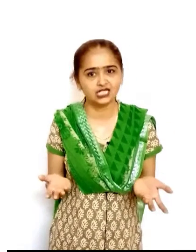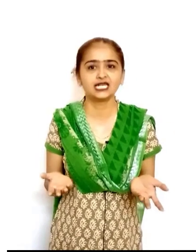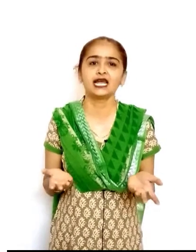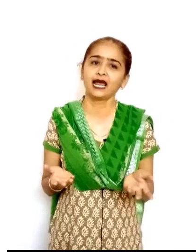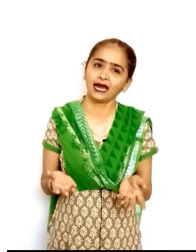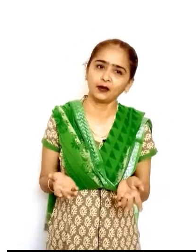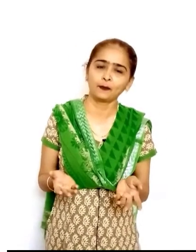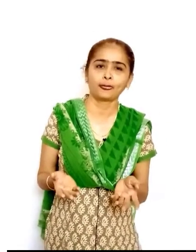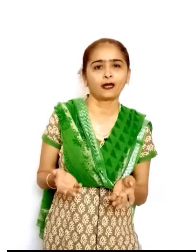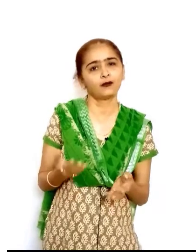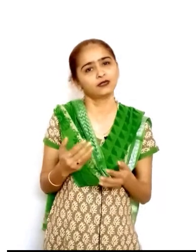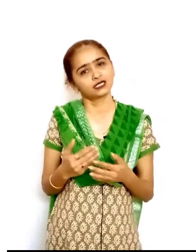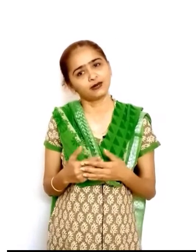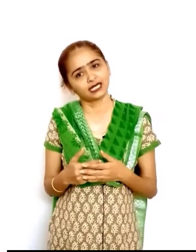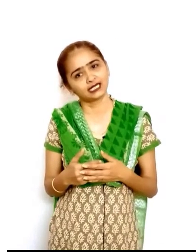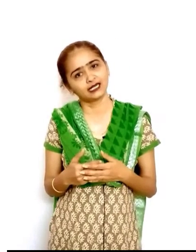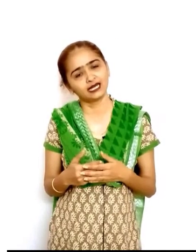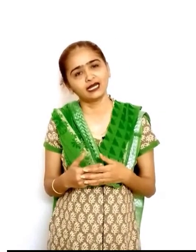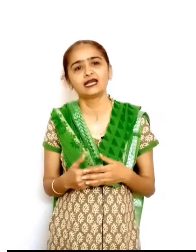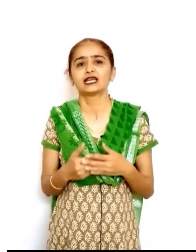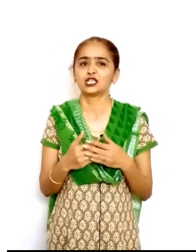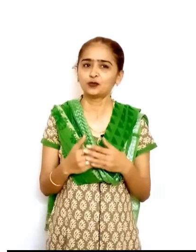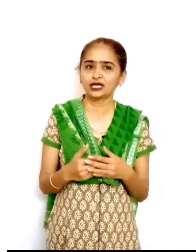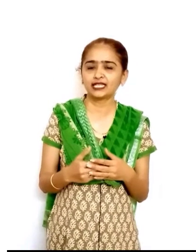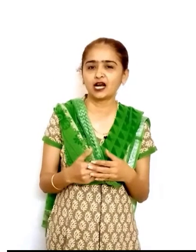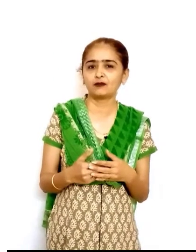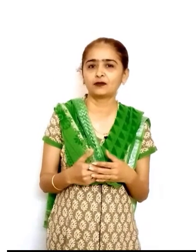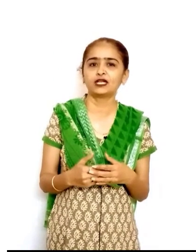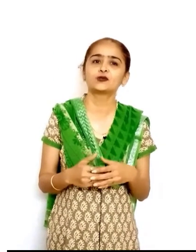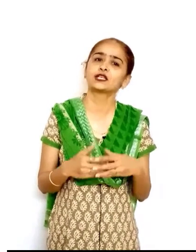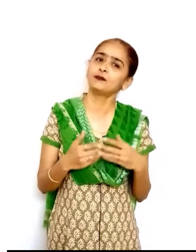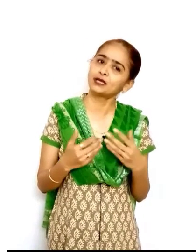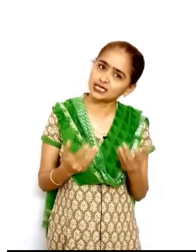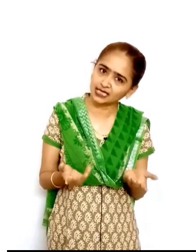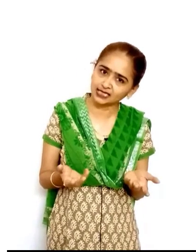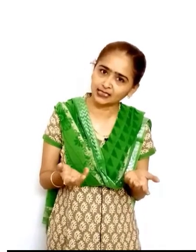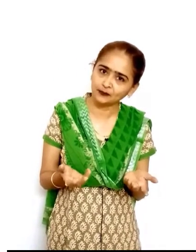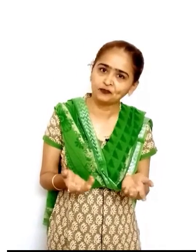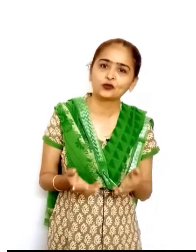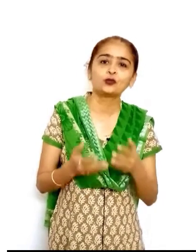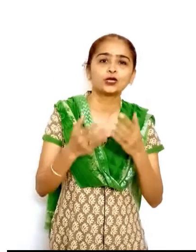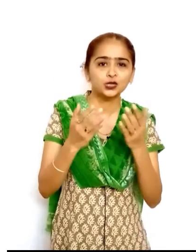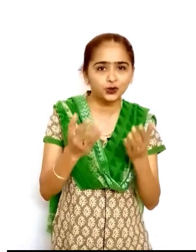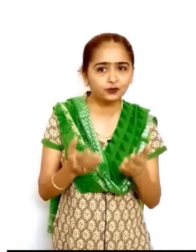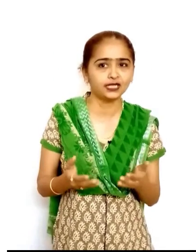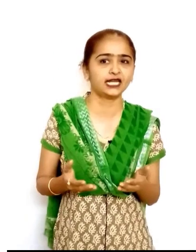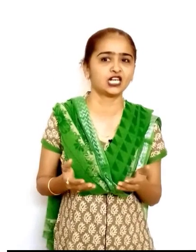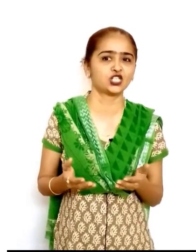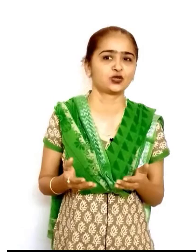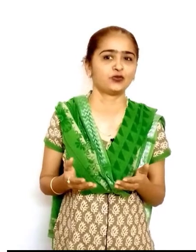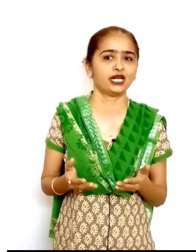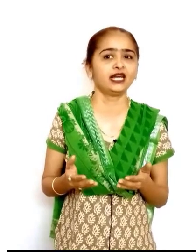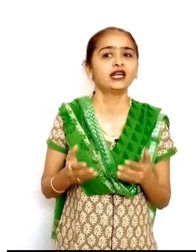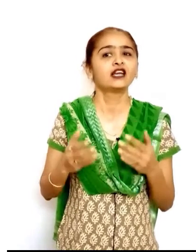जी हैं। अब हम इस बात करते हैं ये जो पंक्तियाँ हमने पढ़ी उसके प्रसंग की। तो प्रस्तुत पद्यांश में